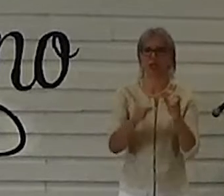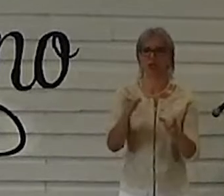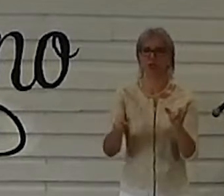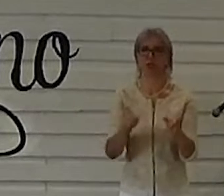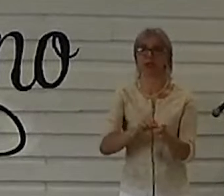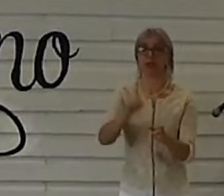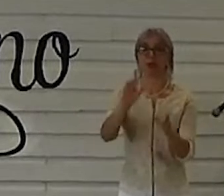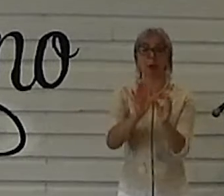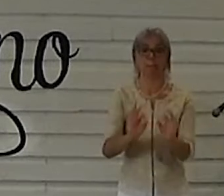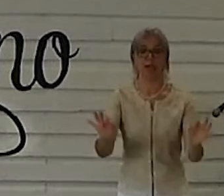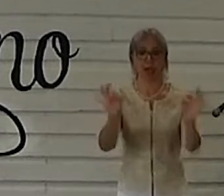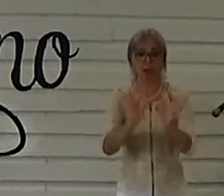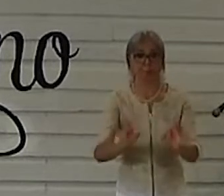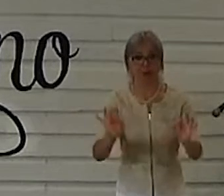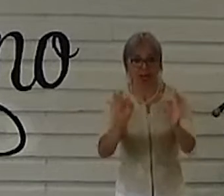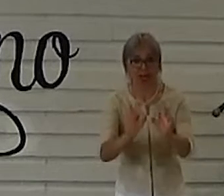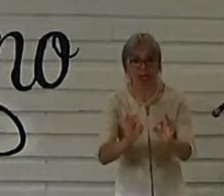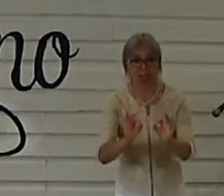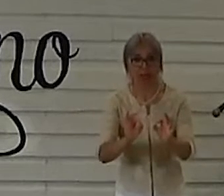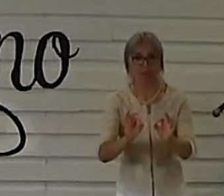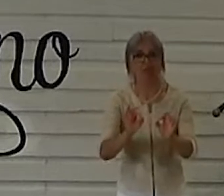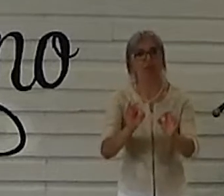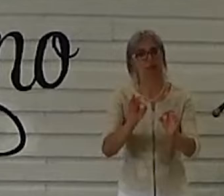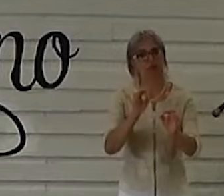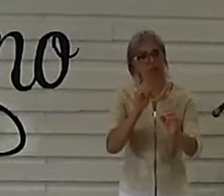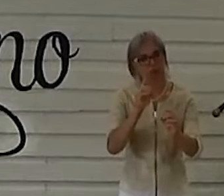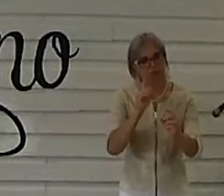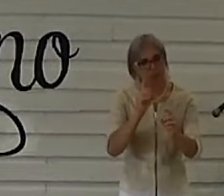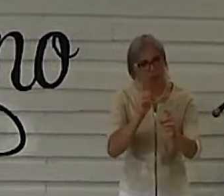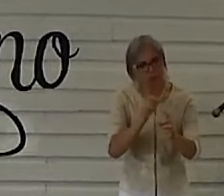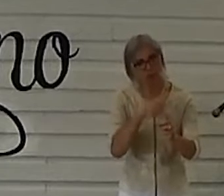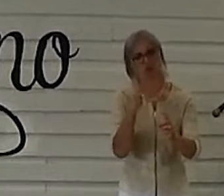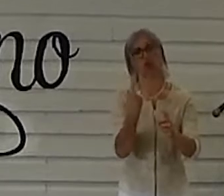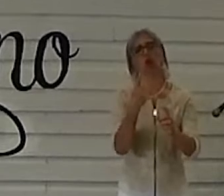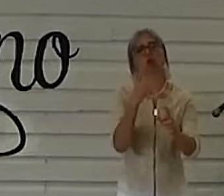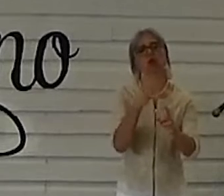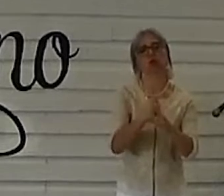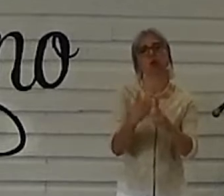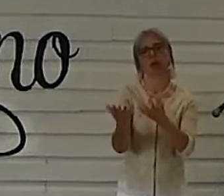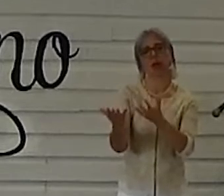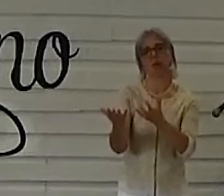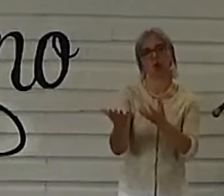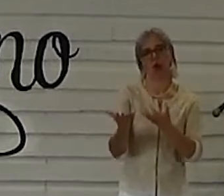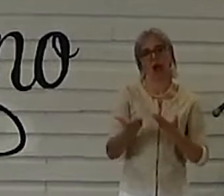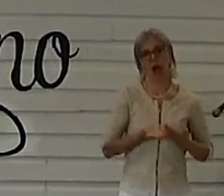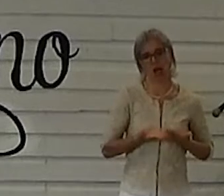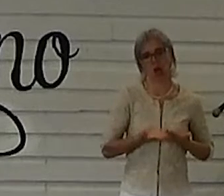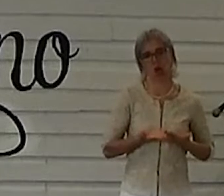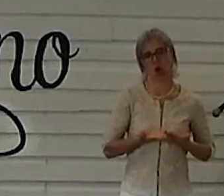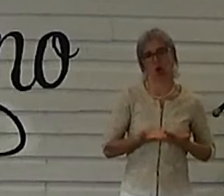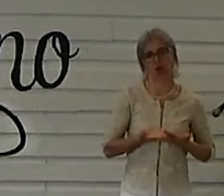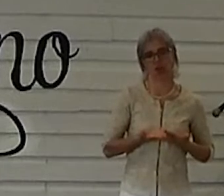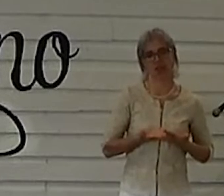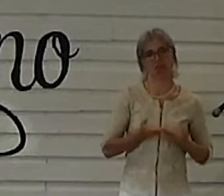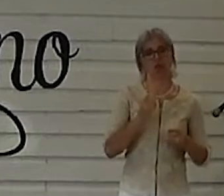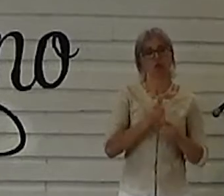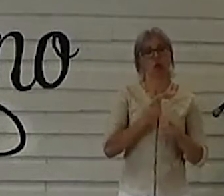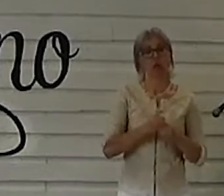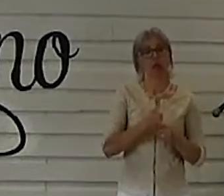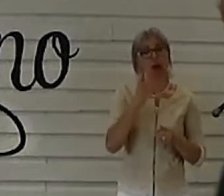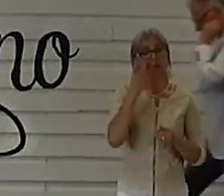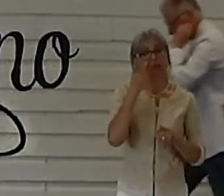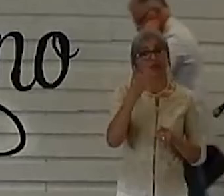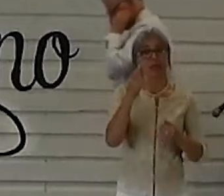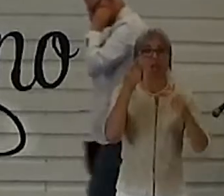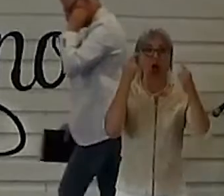accogliere. E dobbiamo avere il collirio dello Spirito Santo sui nostri occhi. Dobbiamo avere un